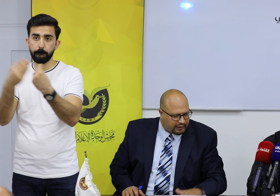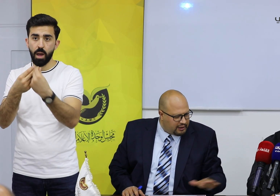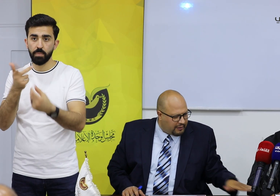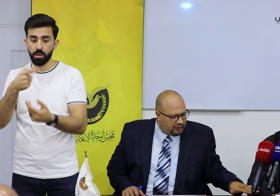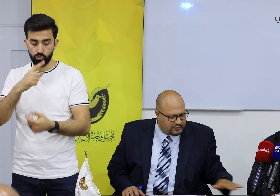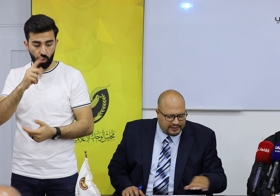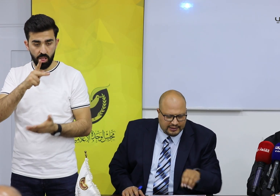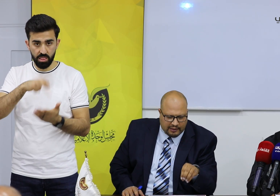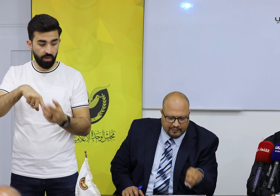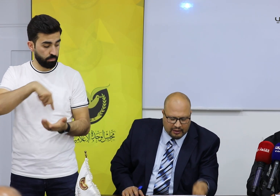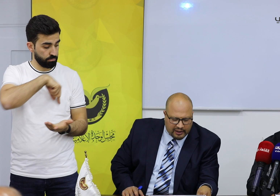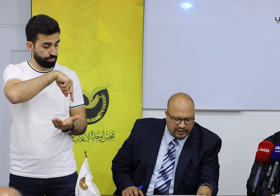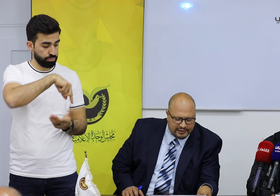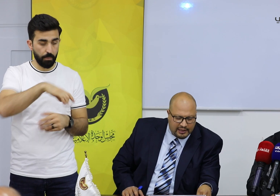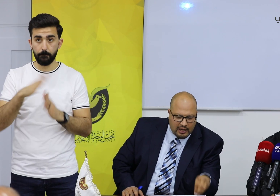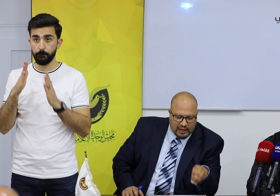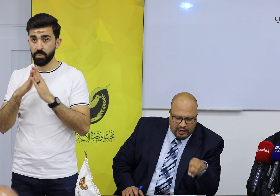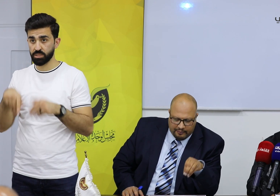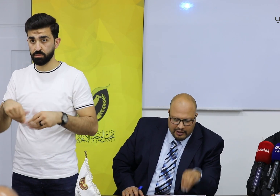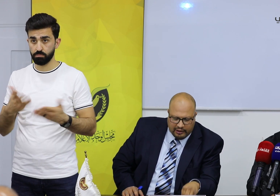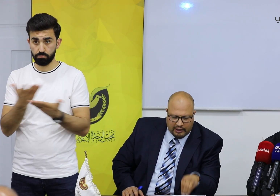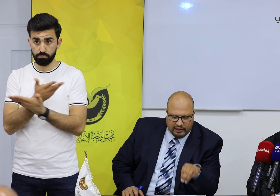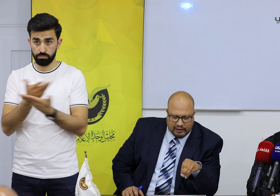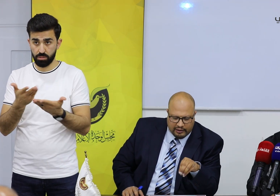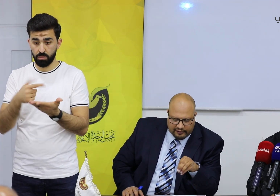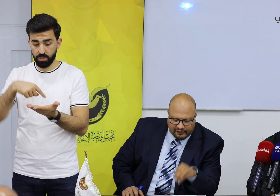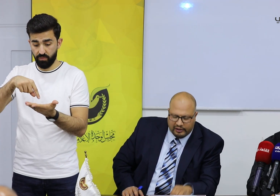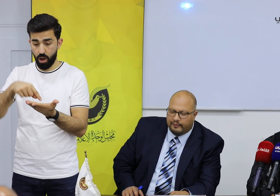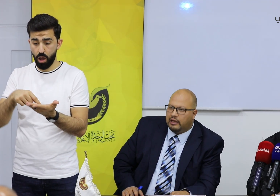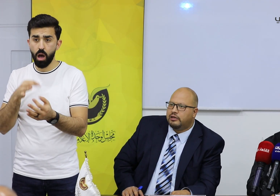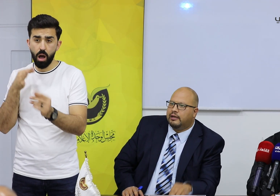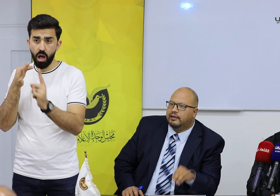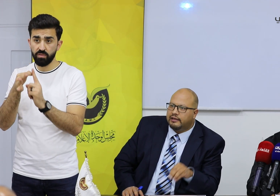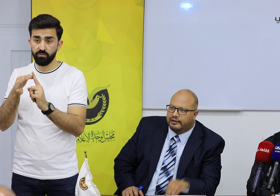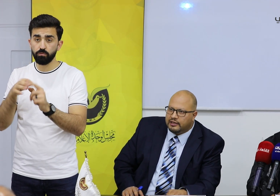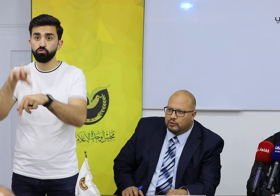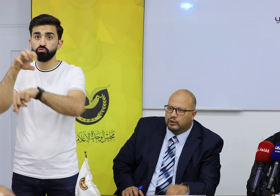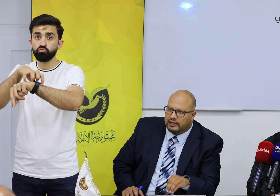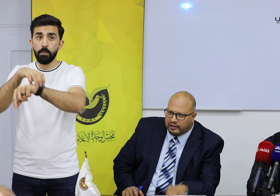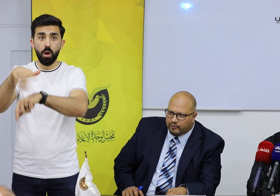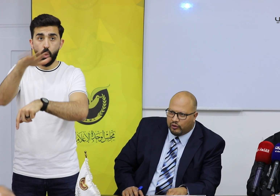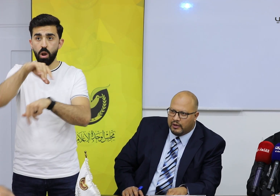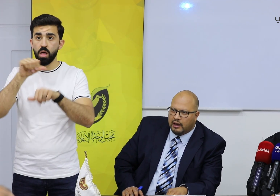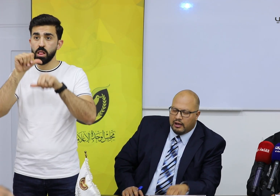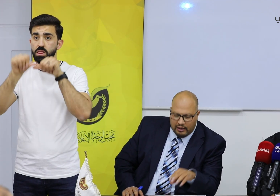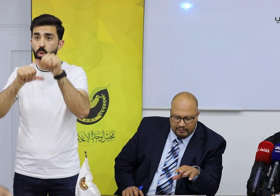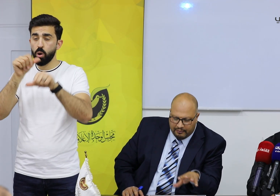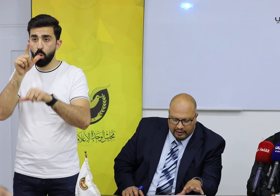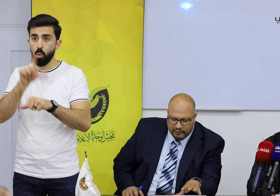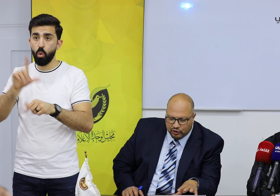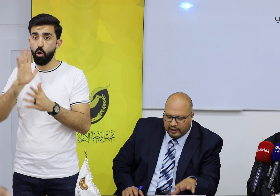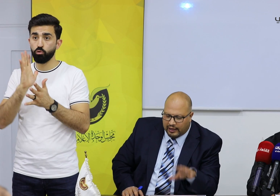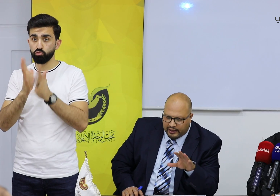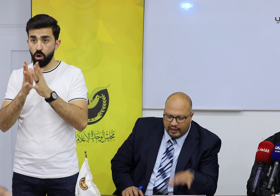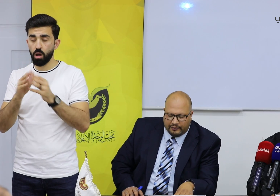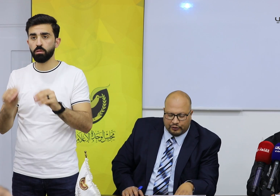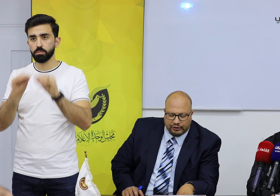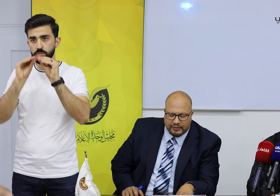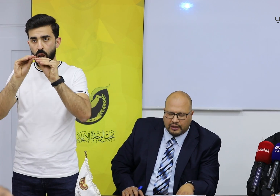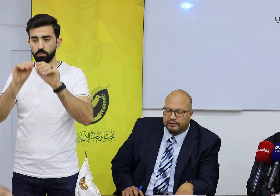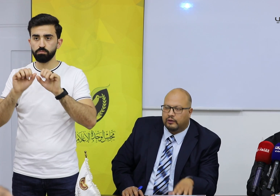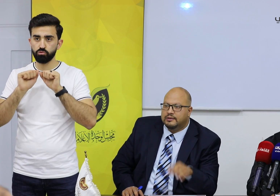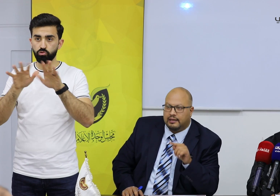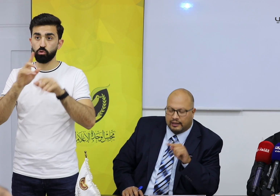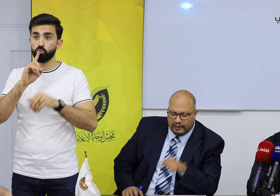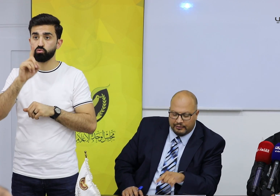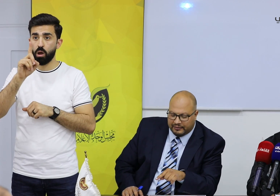نوقعها بعد قليل مع الاستاذ سامر مع المركز، نعم، عملنا اتفاقيه مع الجامعات لتدريسهم وتدريبهم ما عندنا مشكله. اكيد هذا محطوط